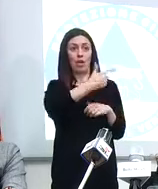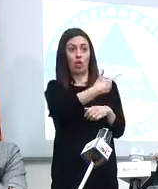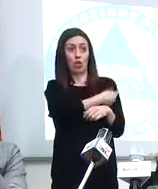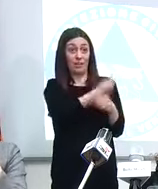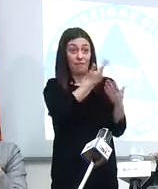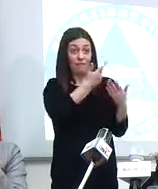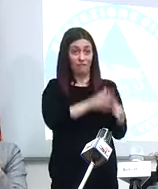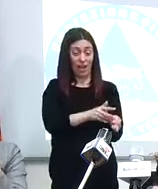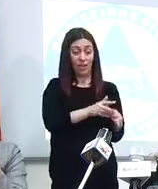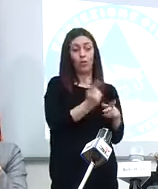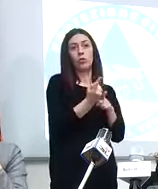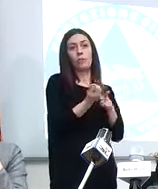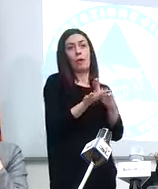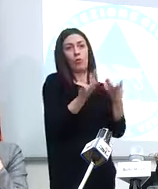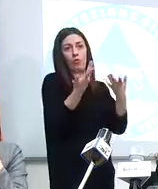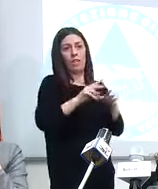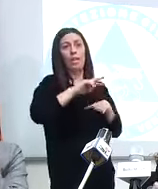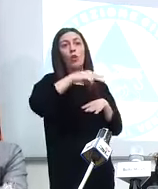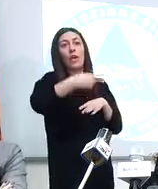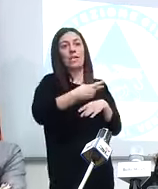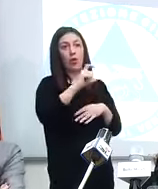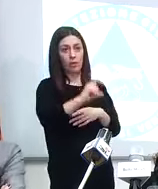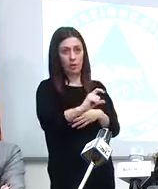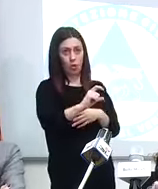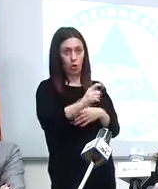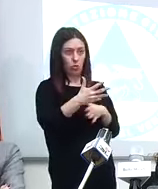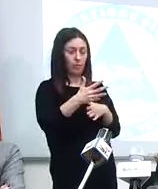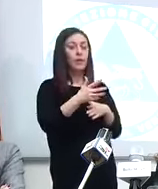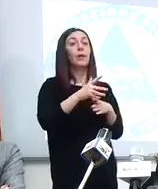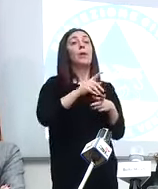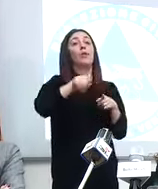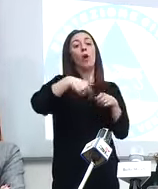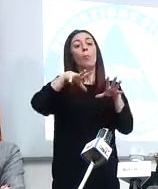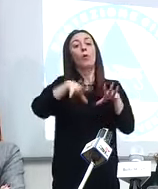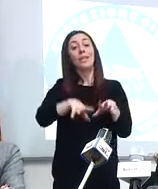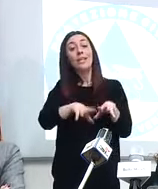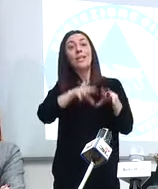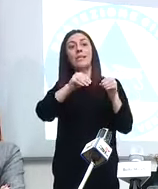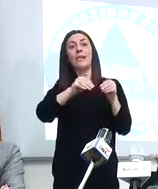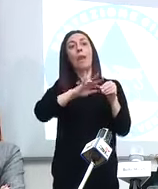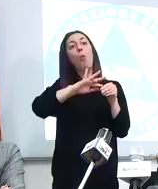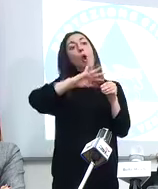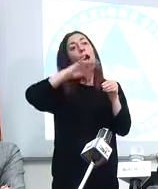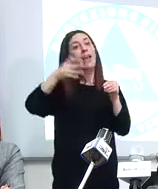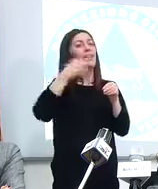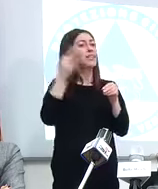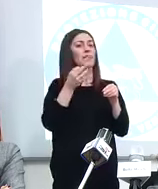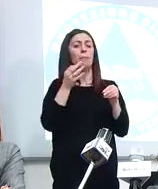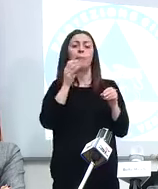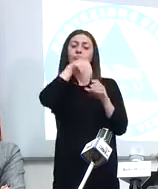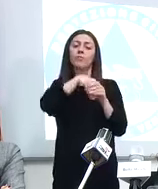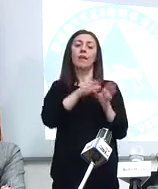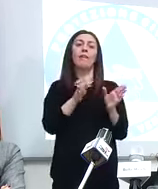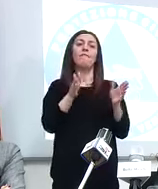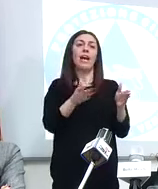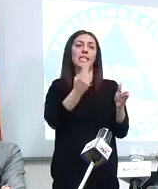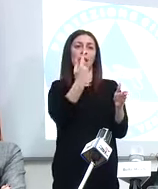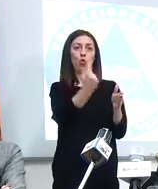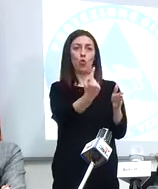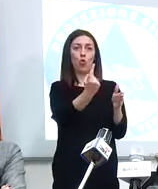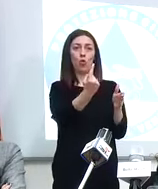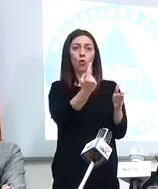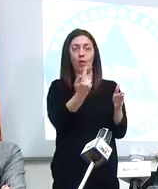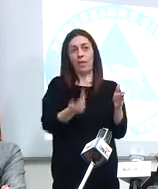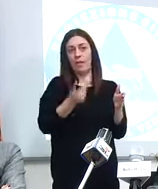80.000, e poi cominciamo a fare gli altri della fase 1 che ci